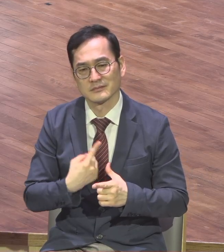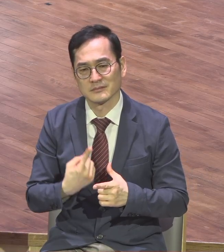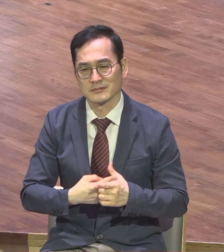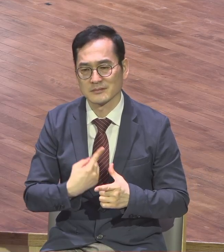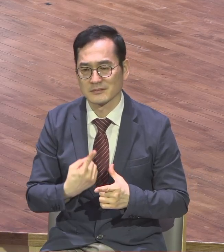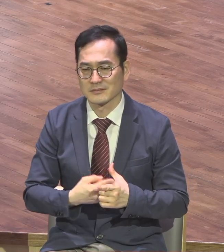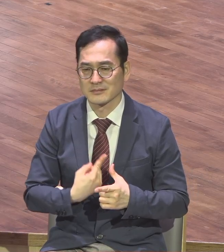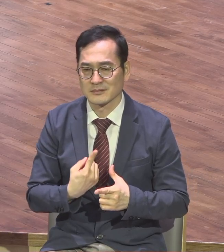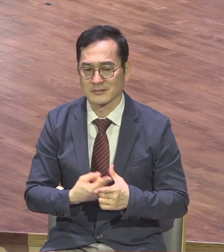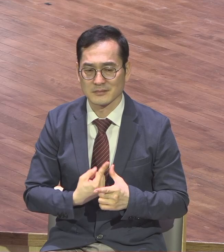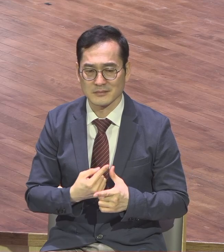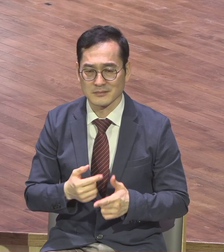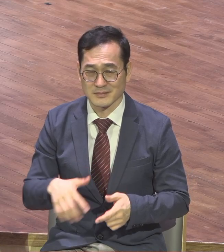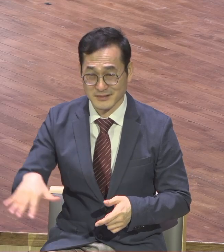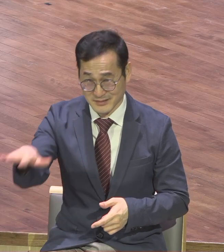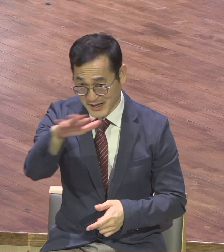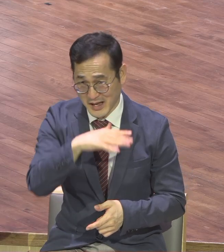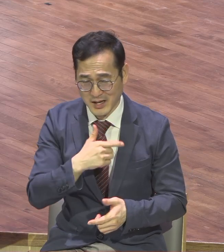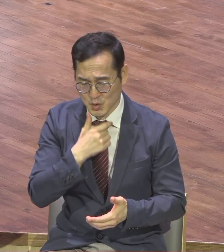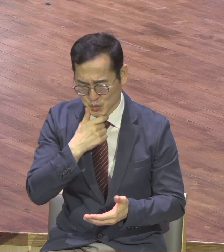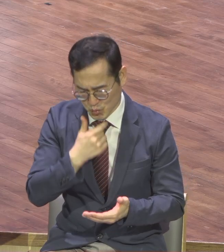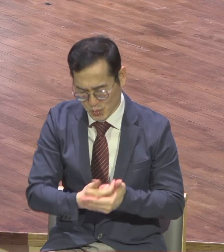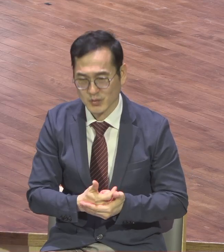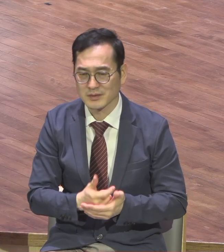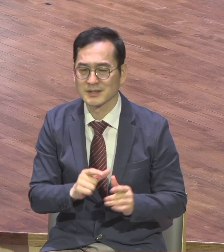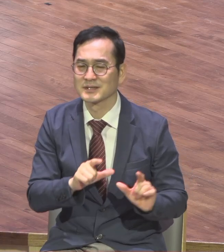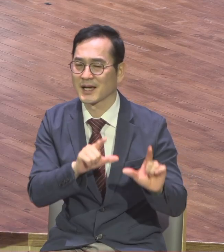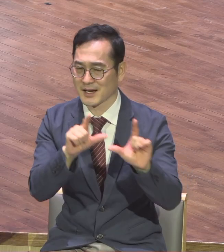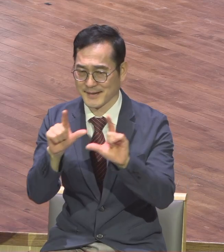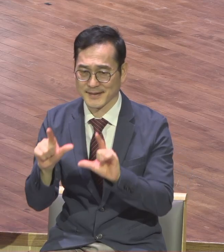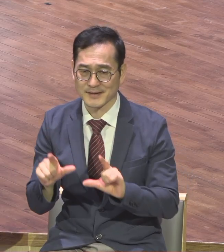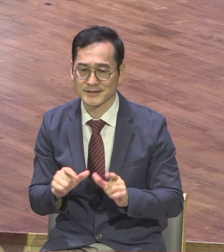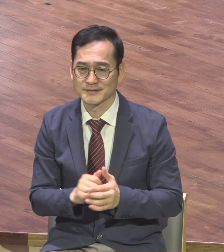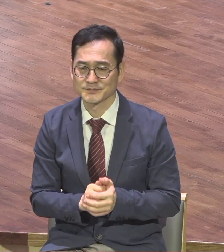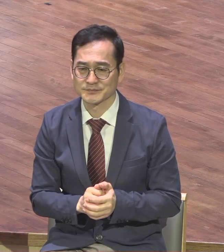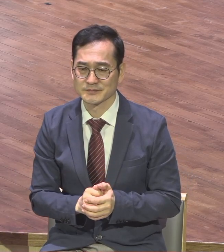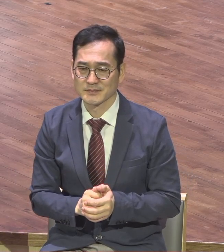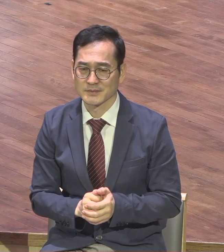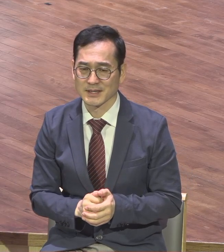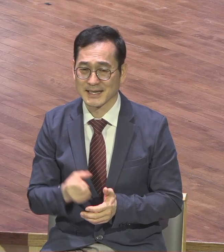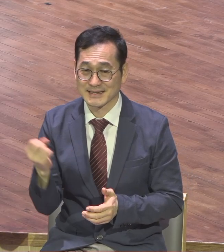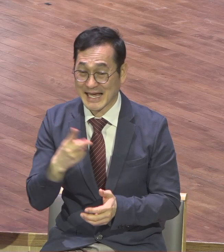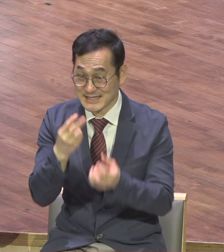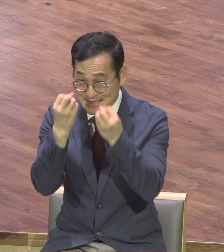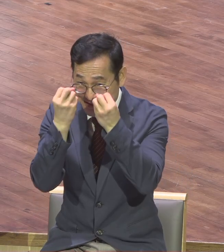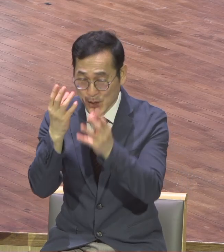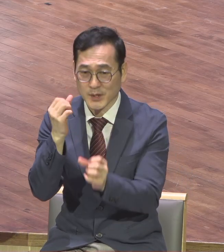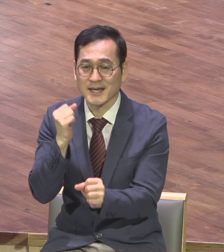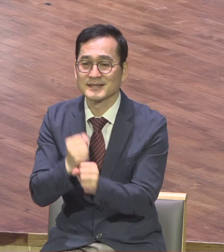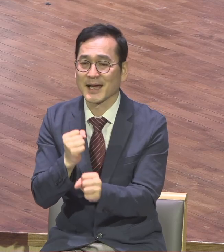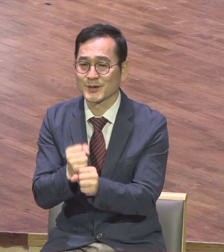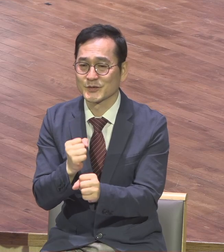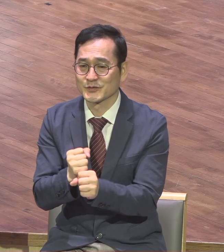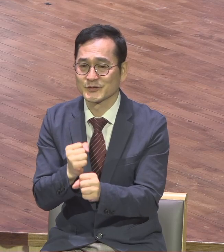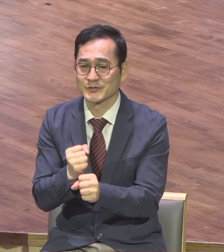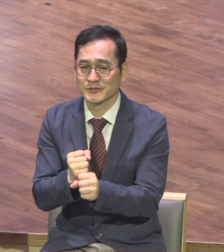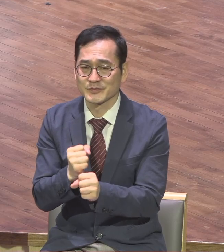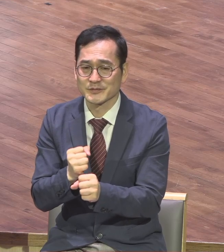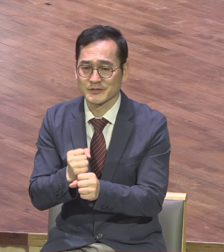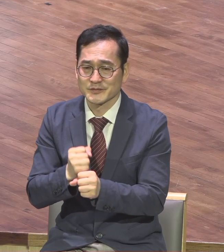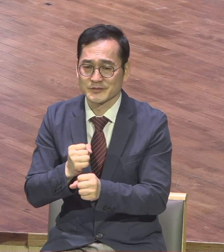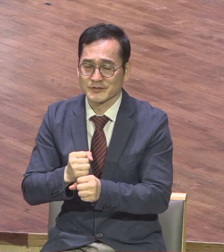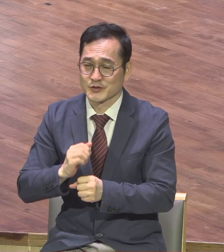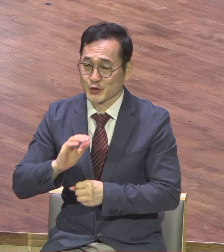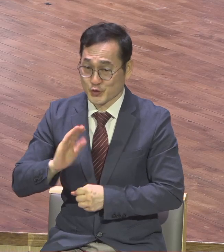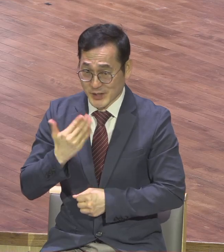싹 다 속고 있어요. 내가 재창조된 인생을 살게 된 것은 예수